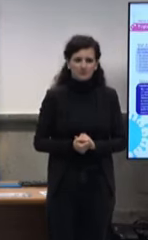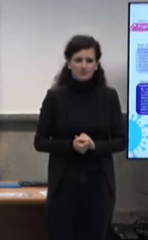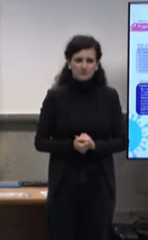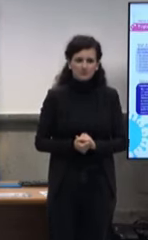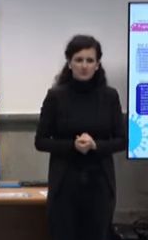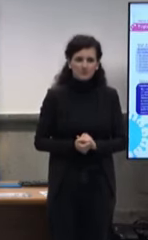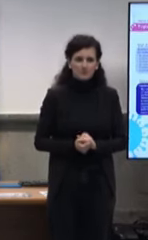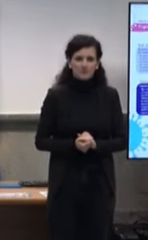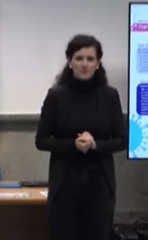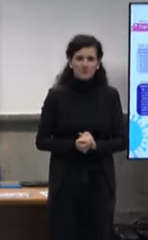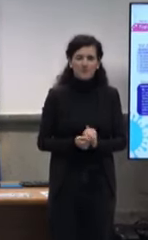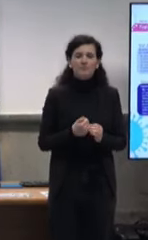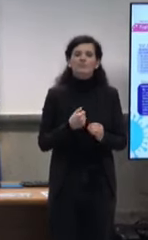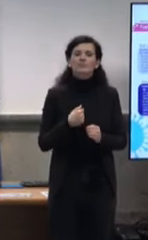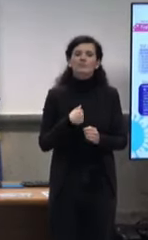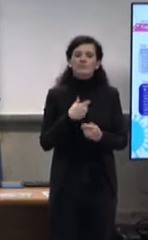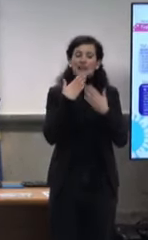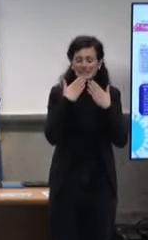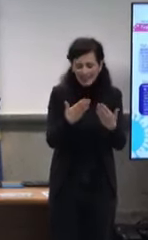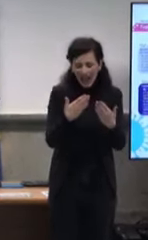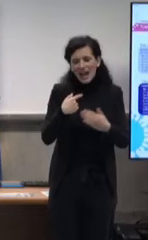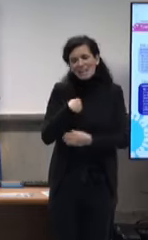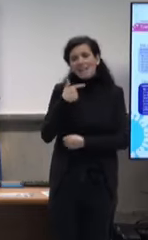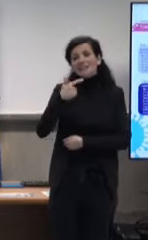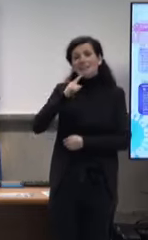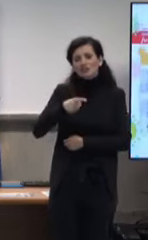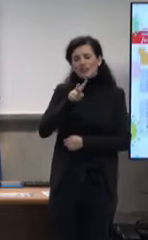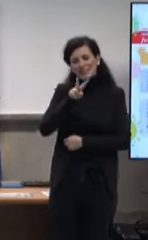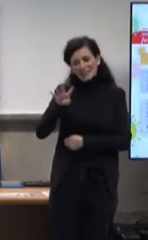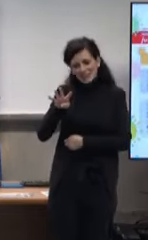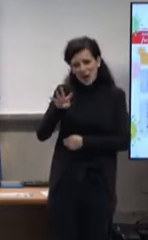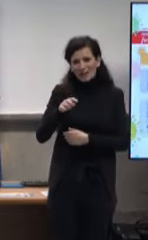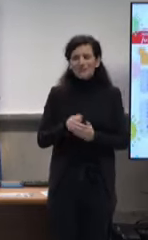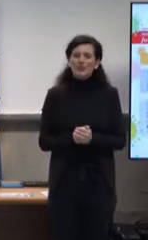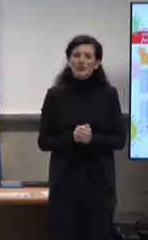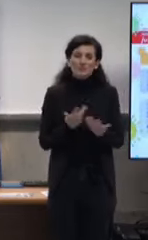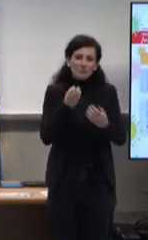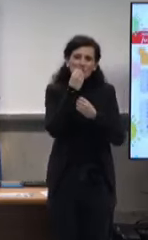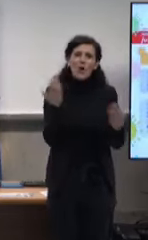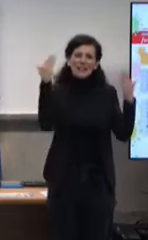grazie sono di sky tg24 buonasera